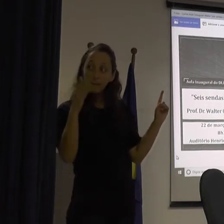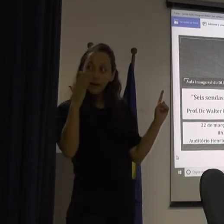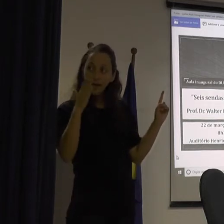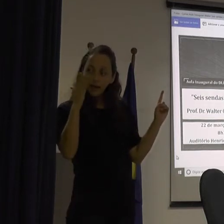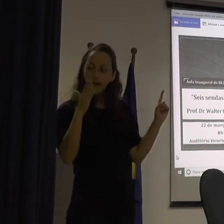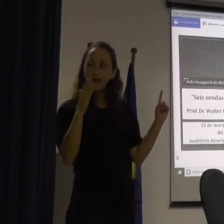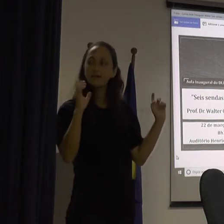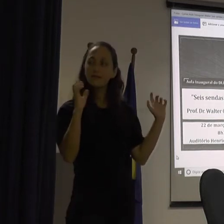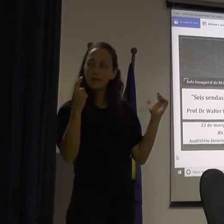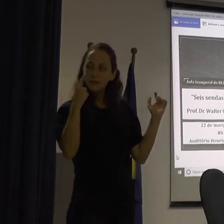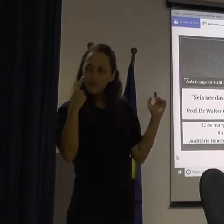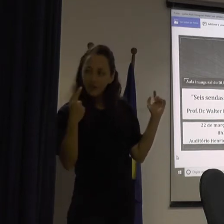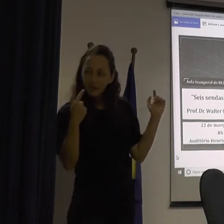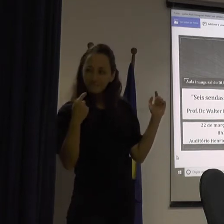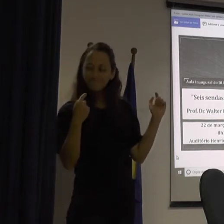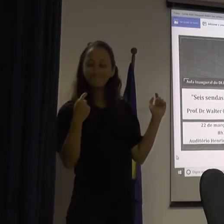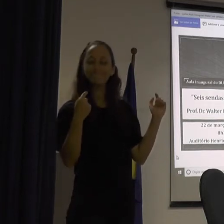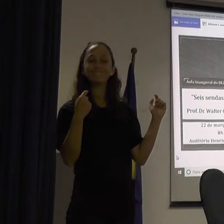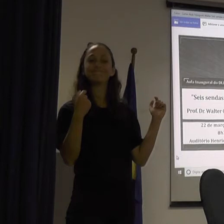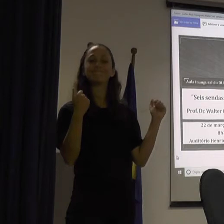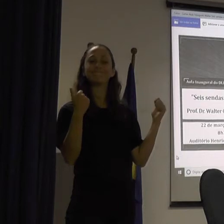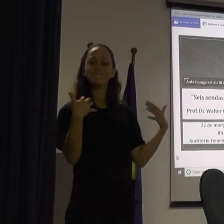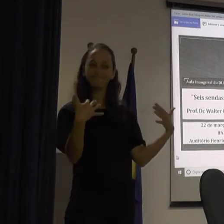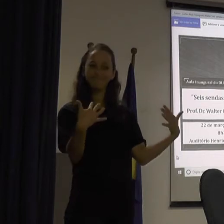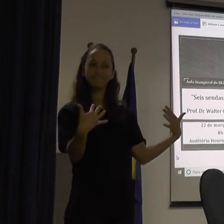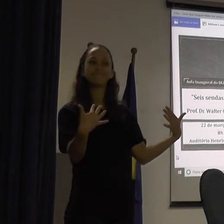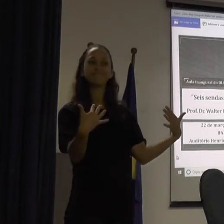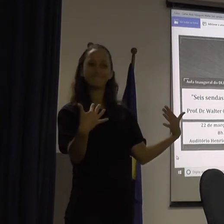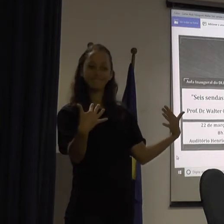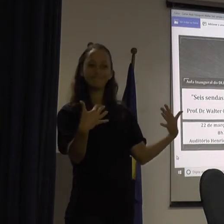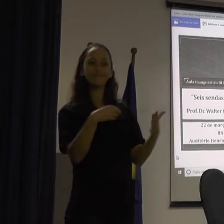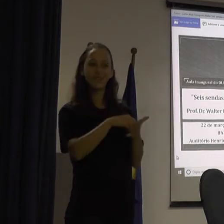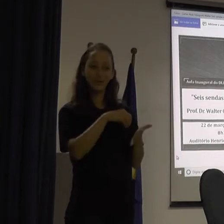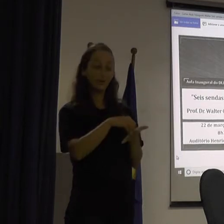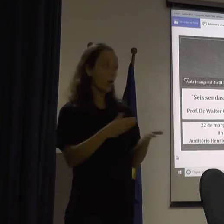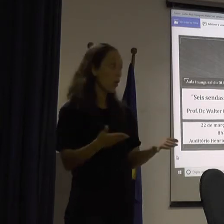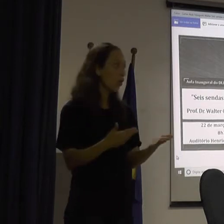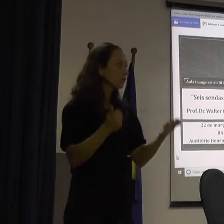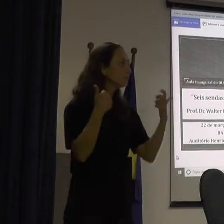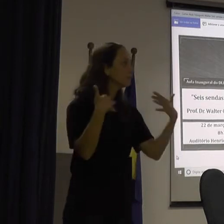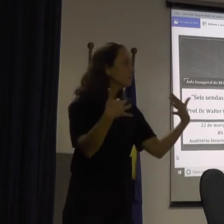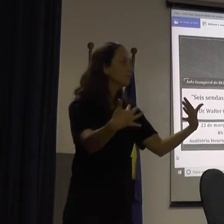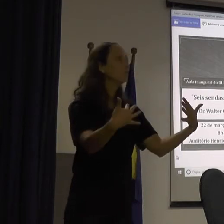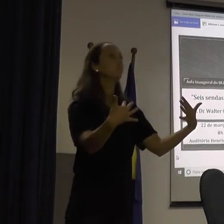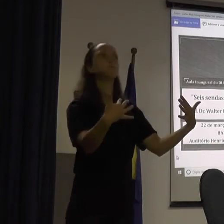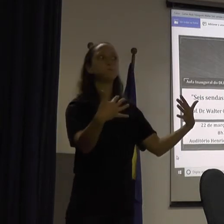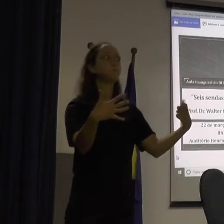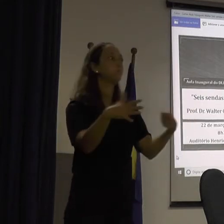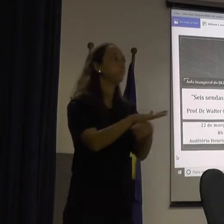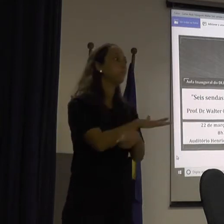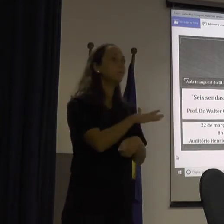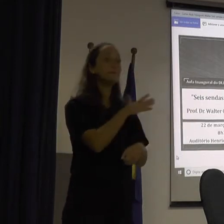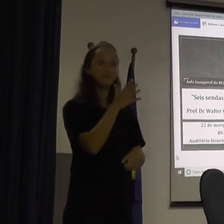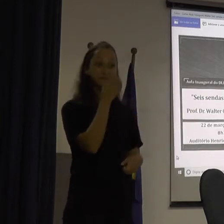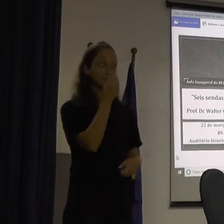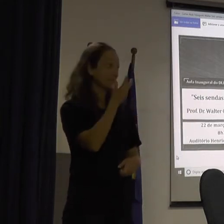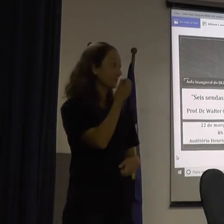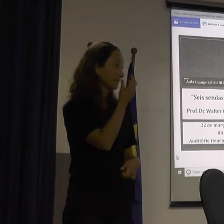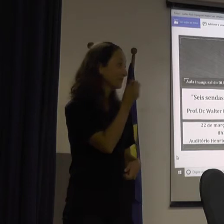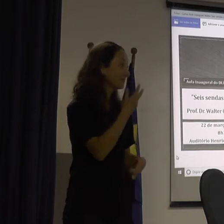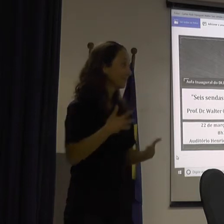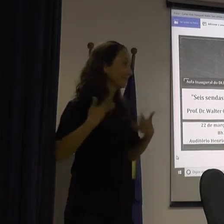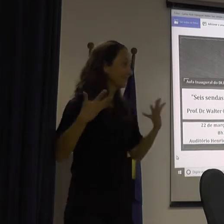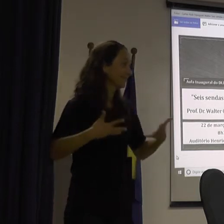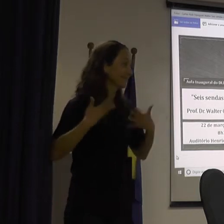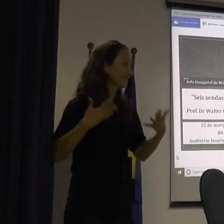eventos, e realmente é uma alegria ver o auditório cheio desse jeito. Talvez não seja uma alegria